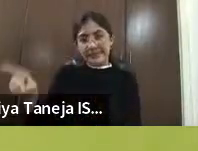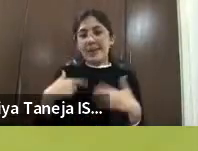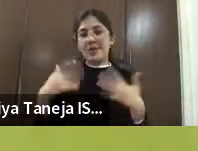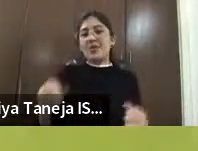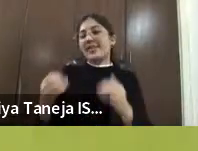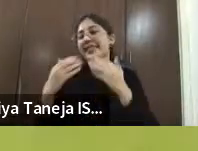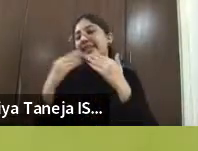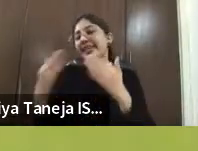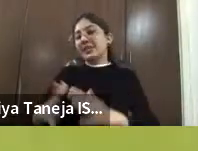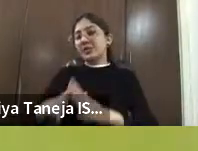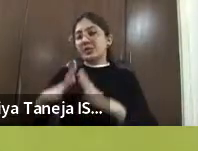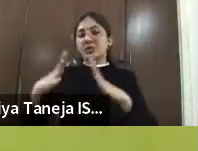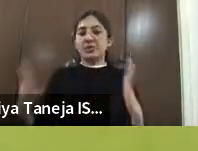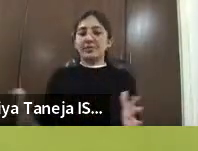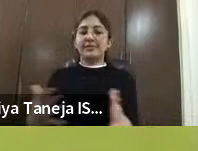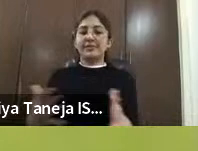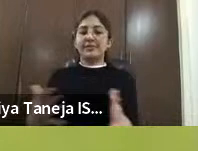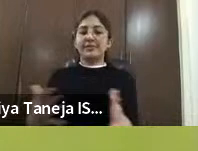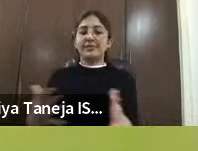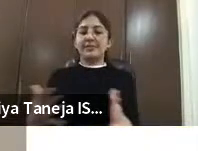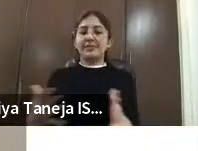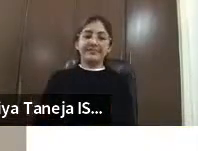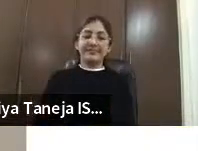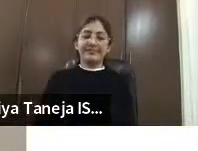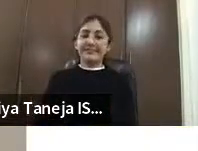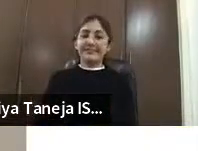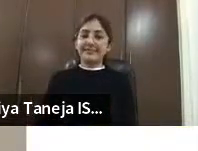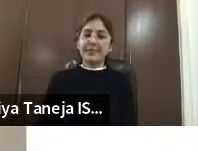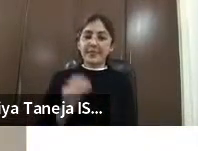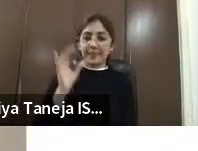हूँ। धन्यवाद। ऑल द बेस्ट।